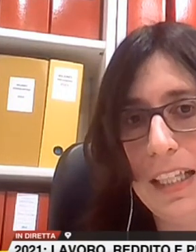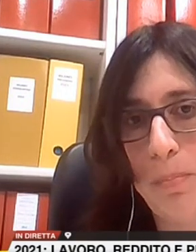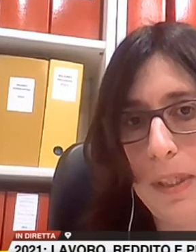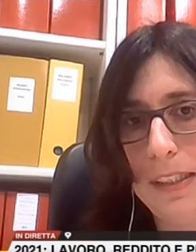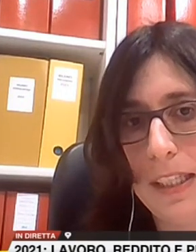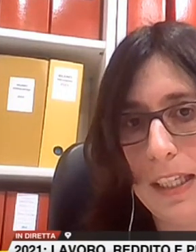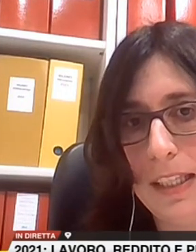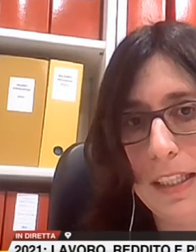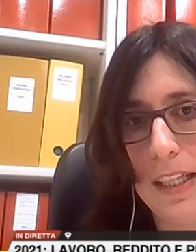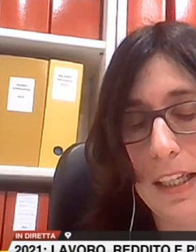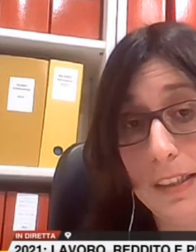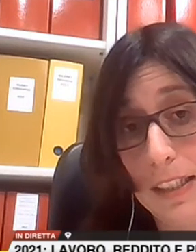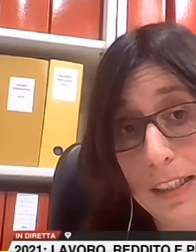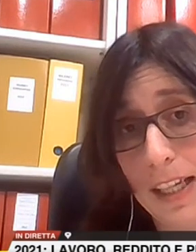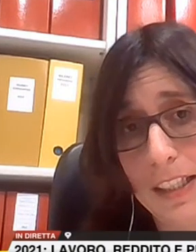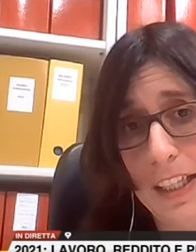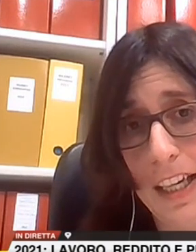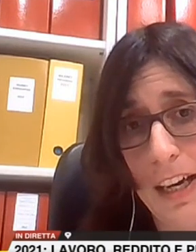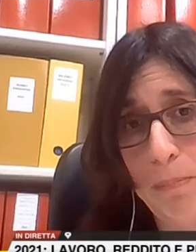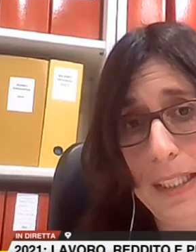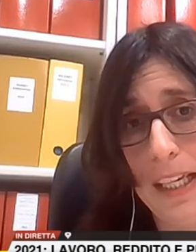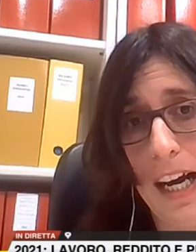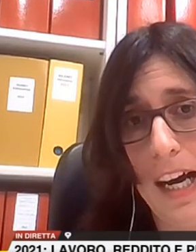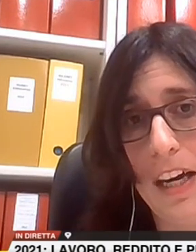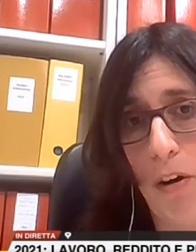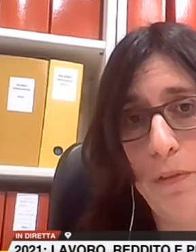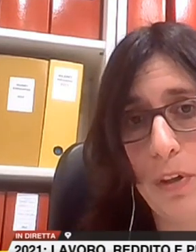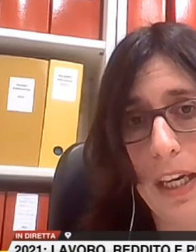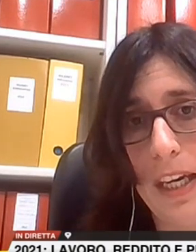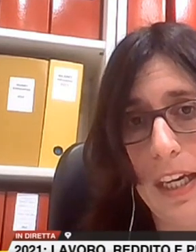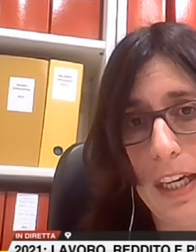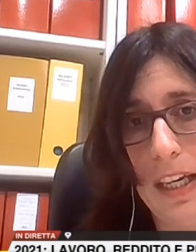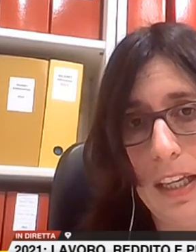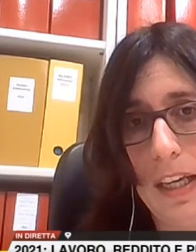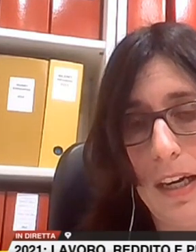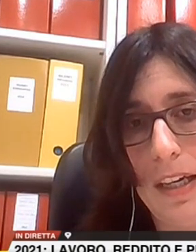che linee politiche, che tecniche applicherà. È ovvio che